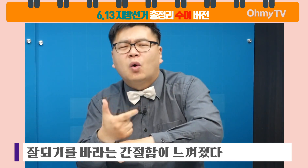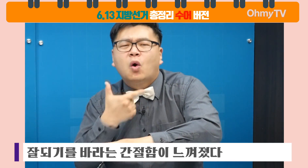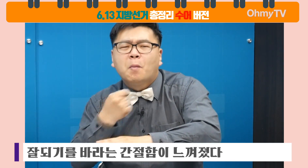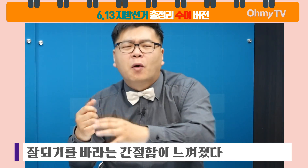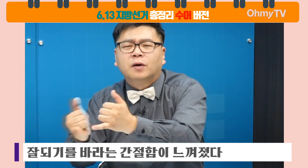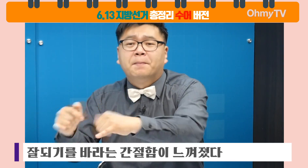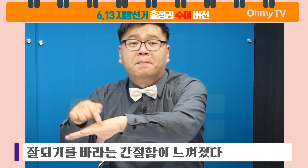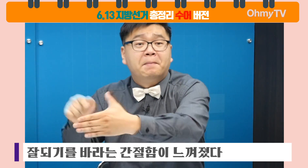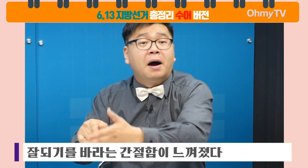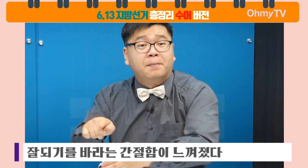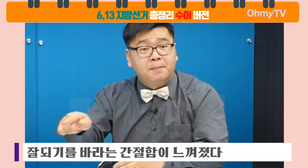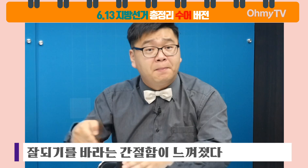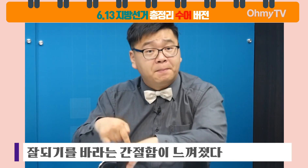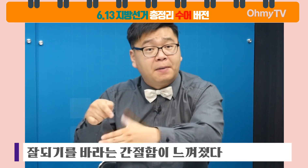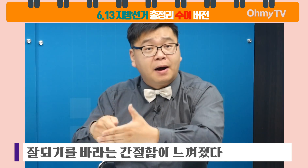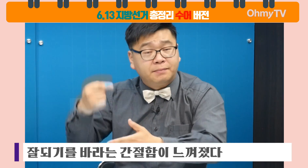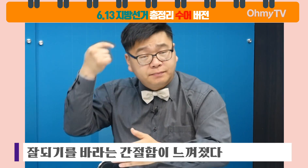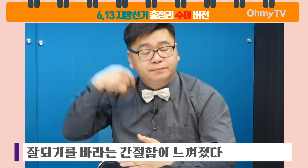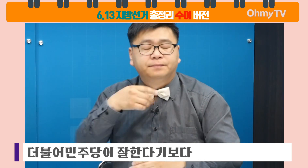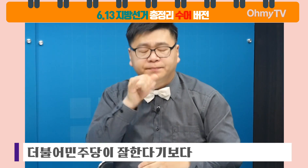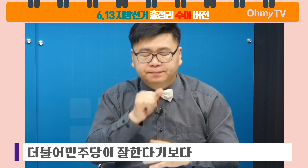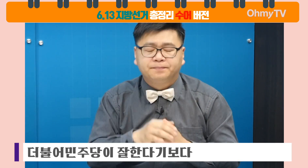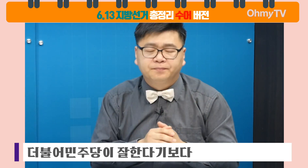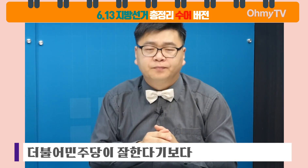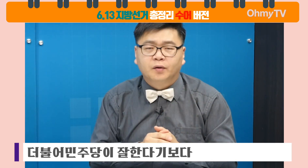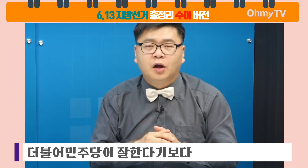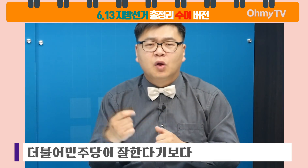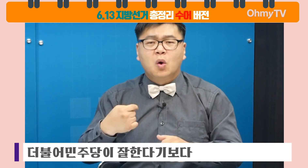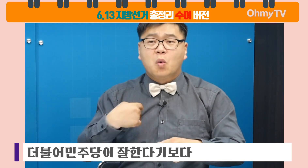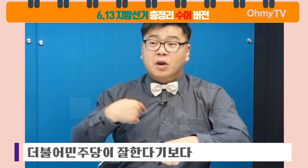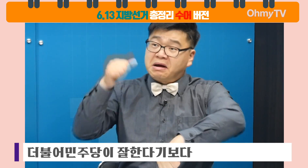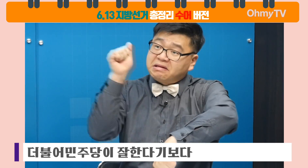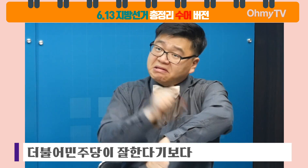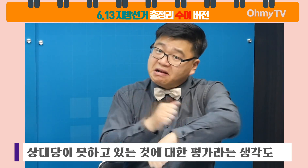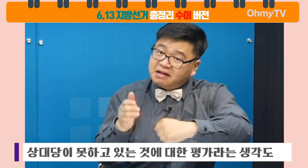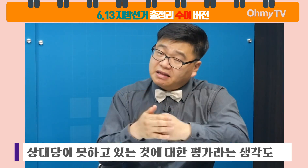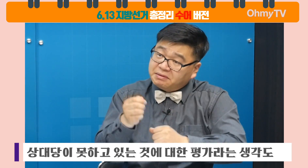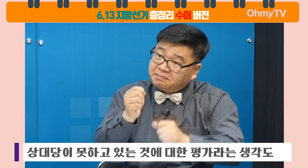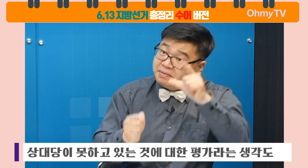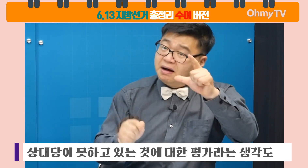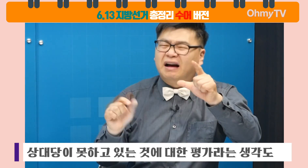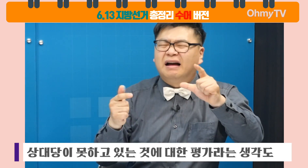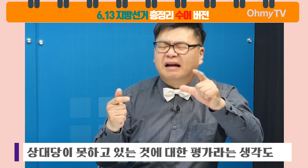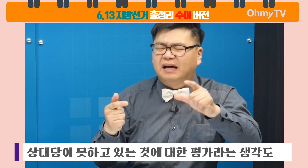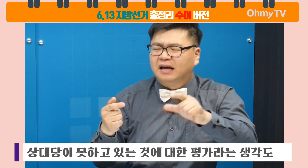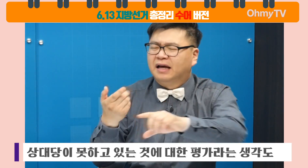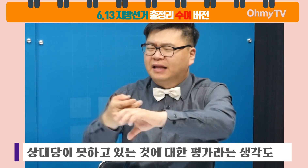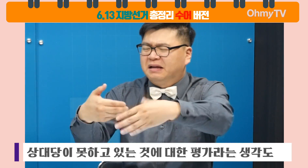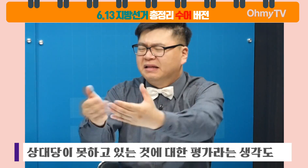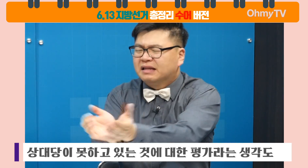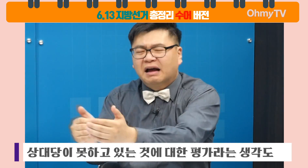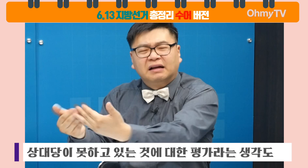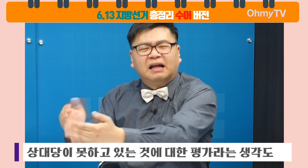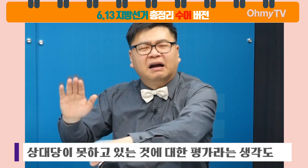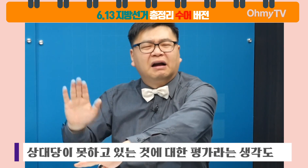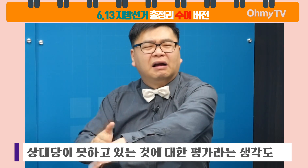간절함이라고 하는 것들도 느껴지는 것 같고요. 또 저희가 잘해서라기보다 상대 당들이 지금 좀 잘못하고 있는 것에 대한